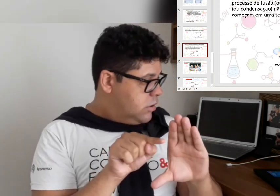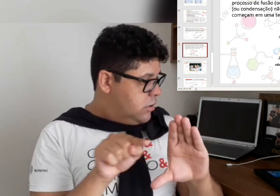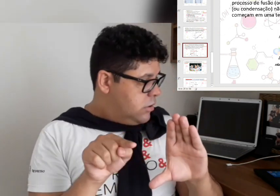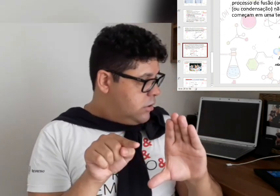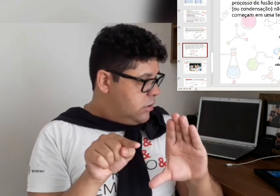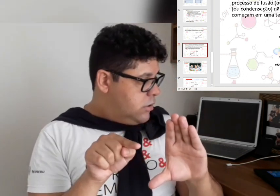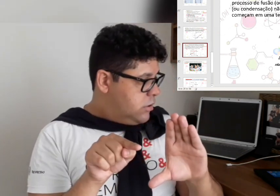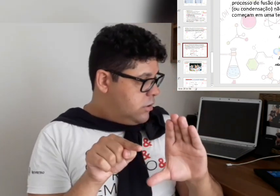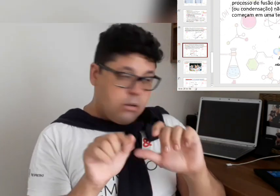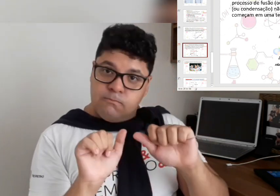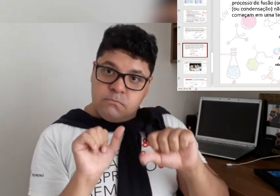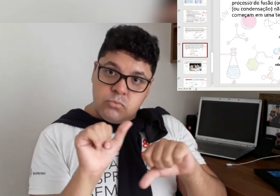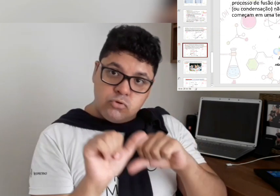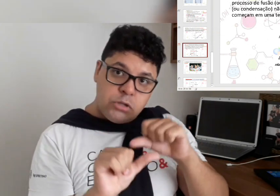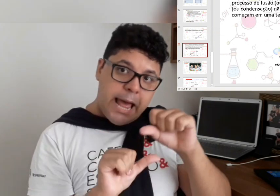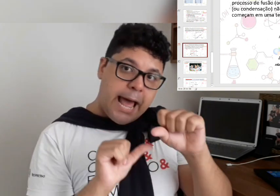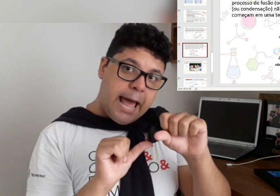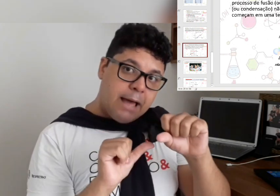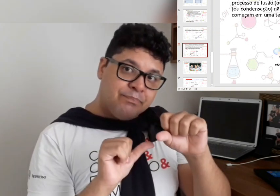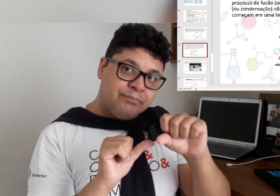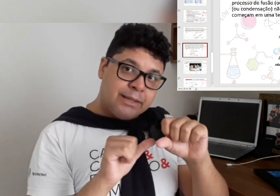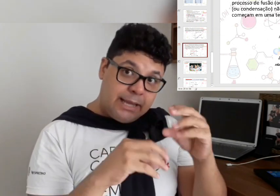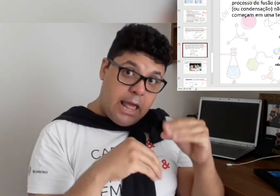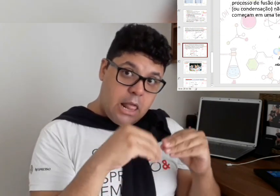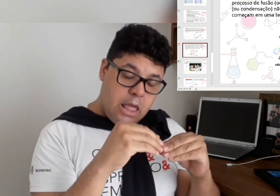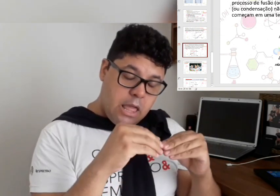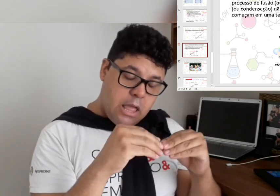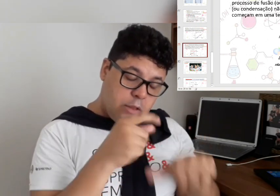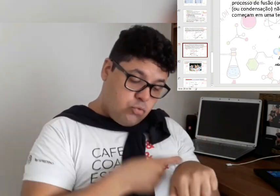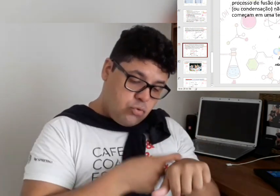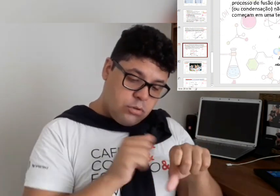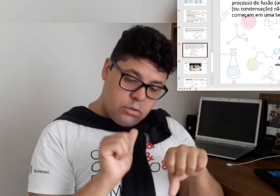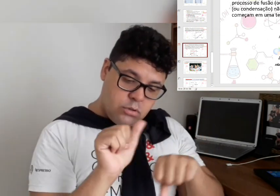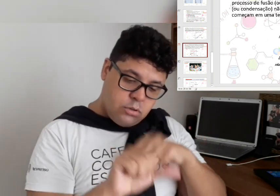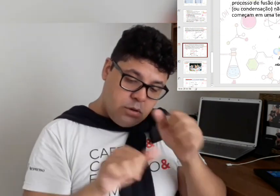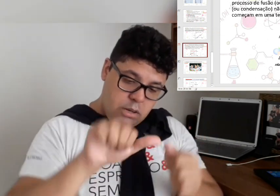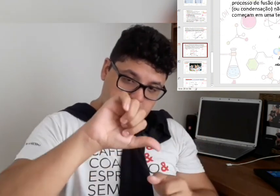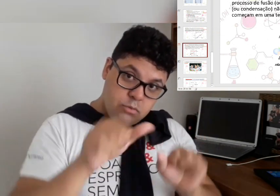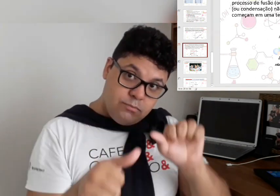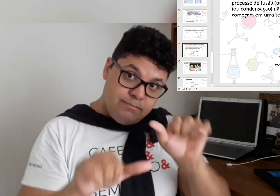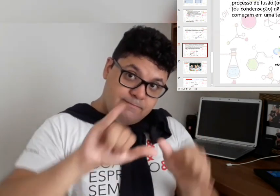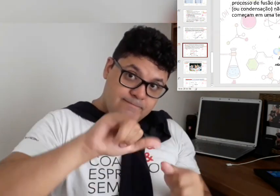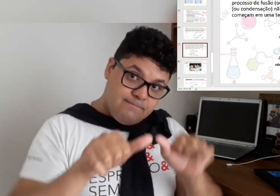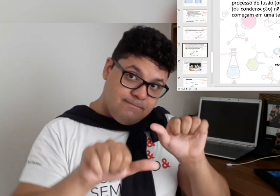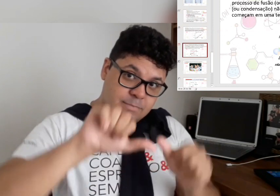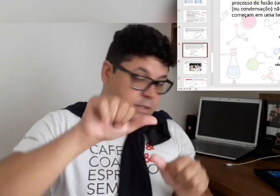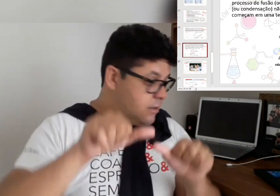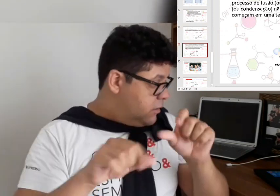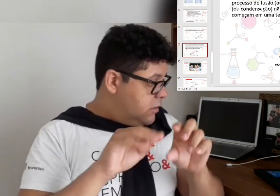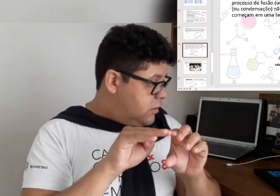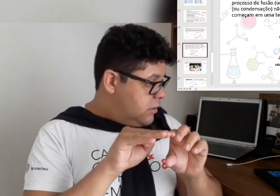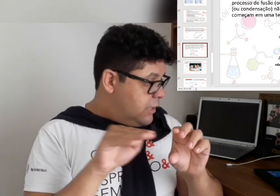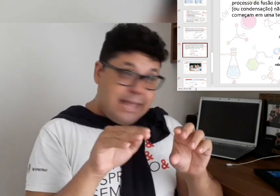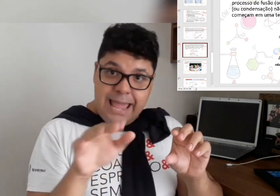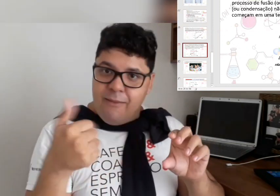tá sendo aquecida, ela estava no estado sólido, chegou a determinada temperatura aqui, ela começou a mudar do estado sólido para o